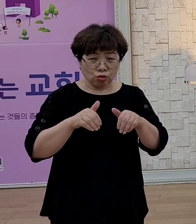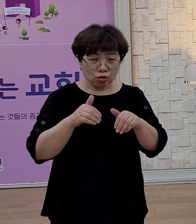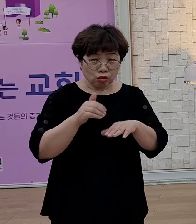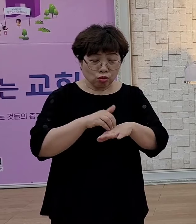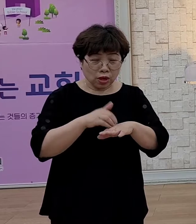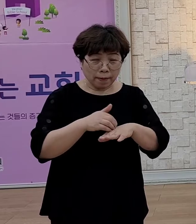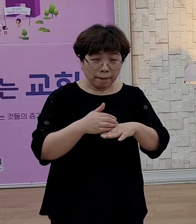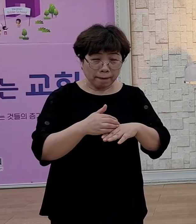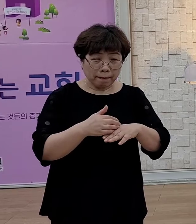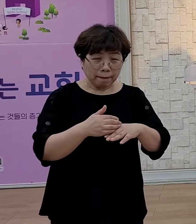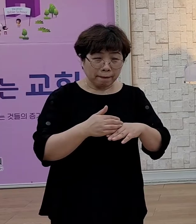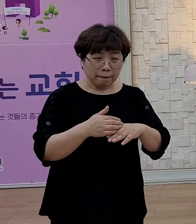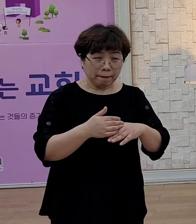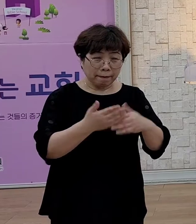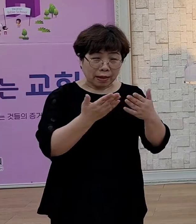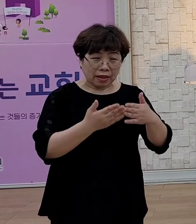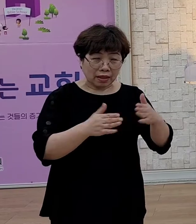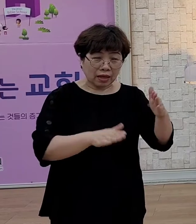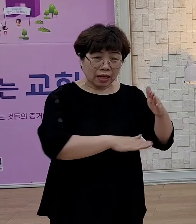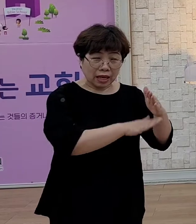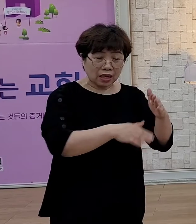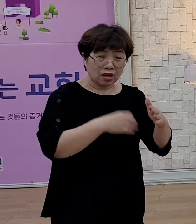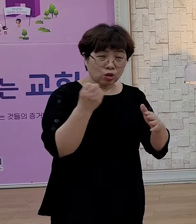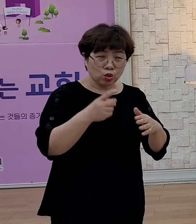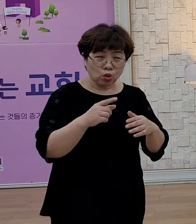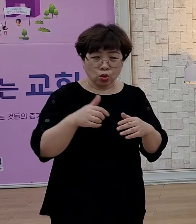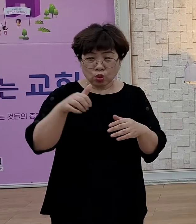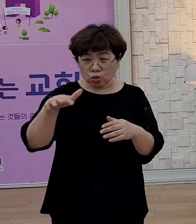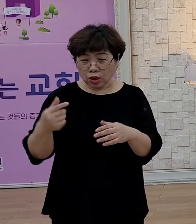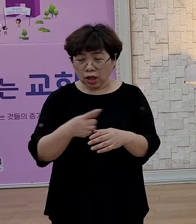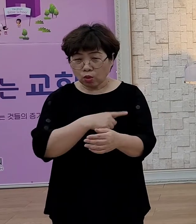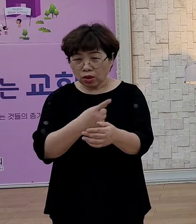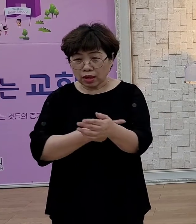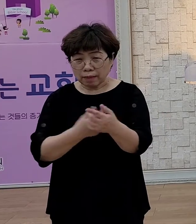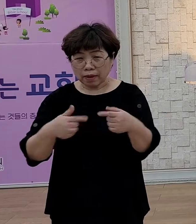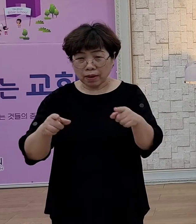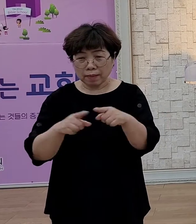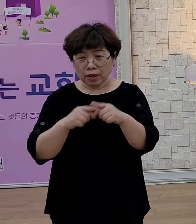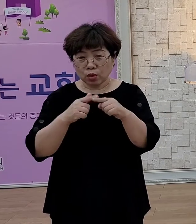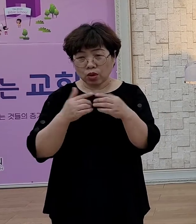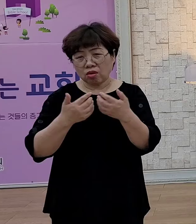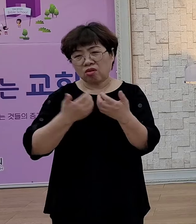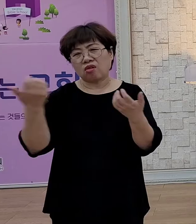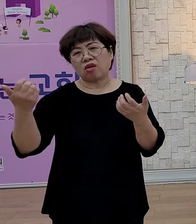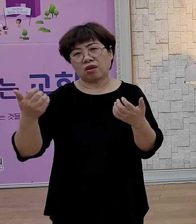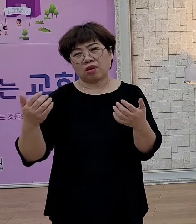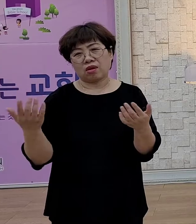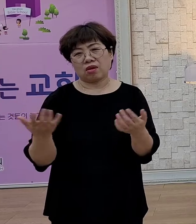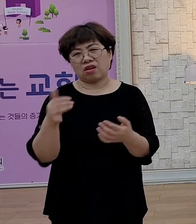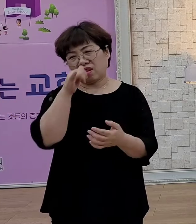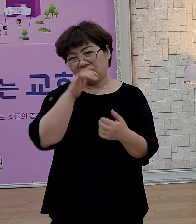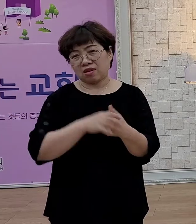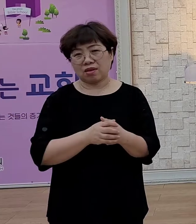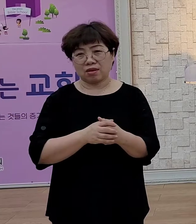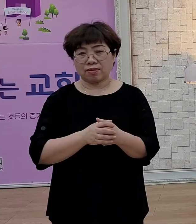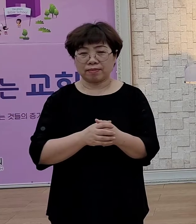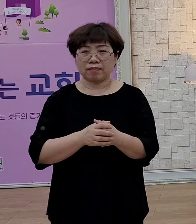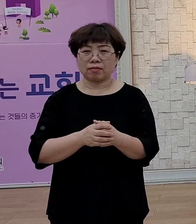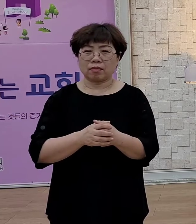참 그때 제가 제일 처음으로 이제 충격받은 때였죠. 근데 여러분 여기 고은숙